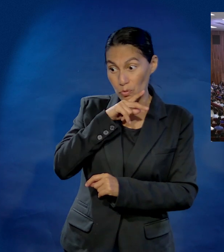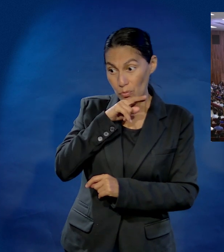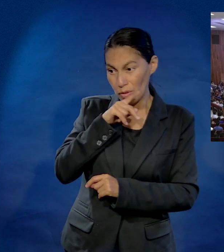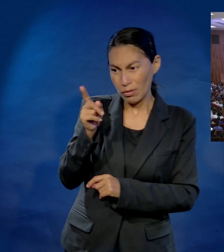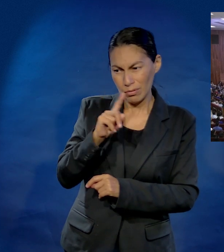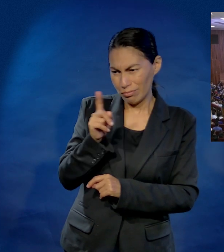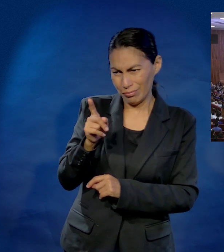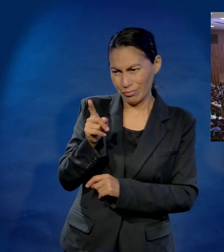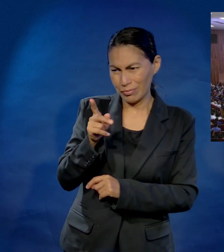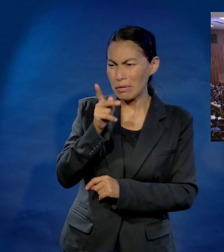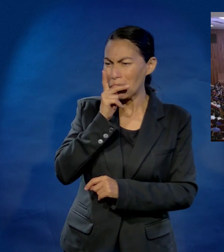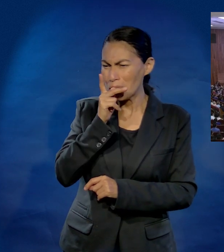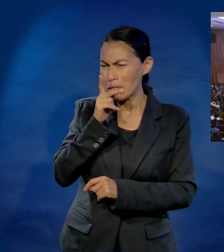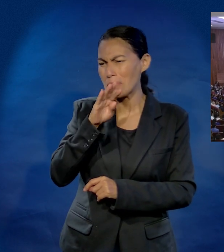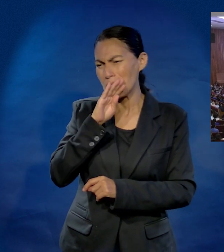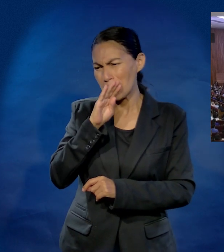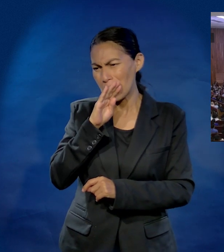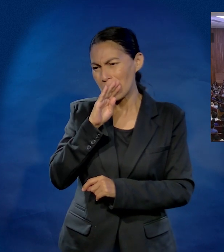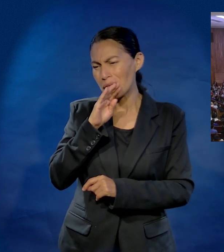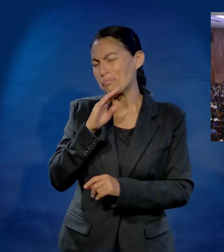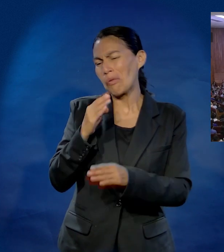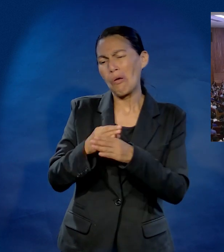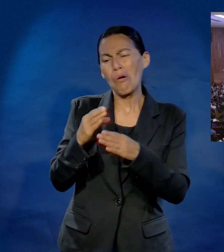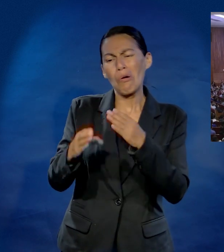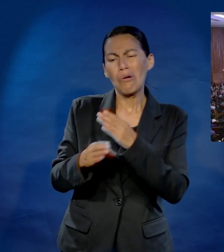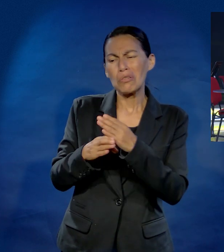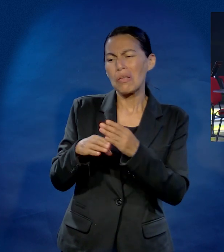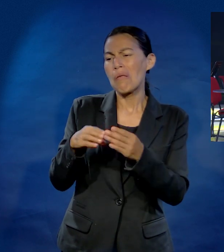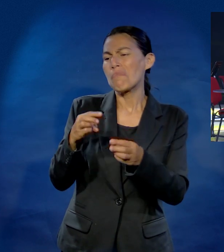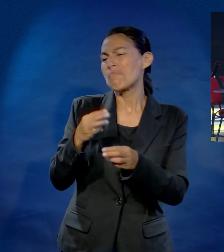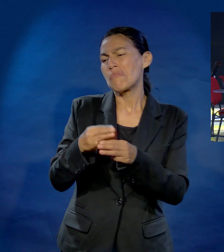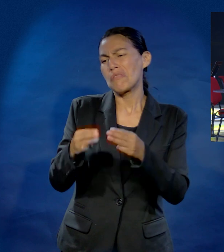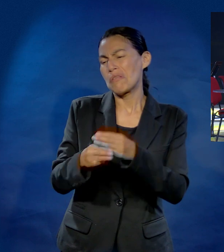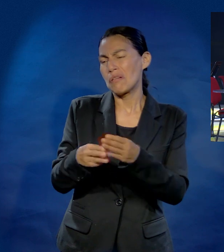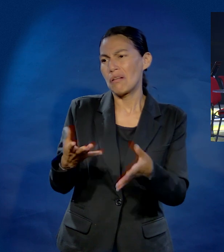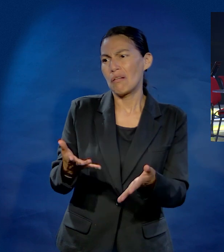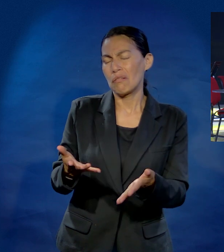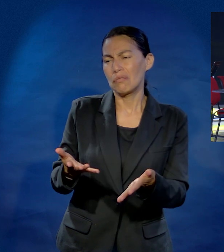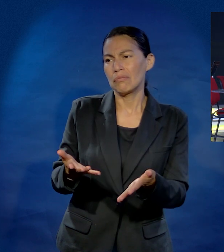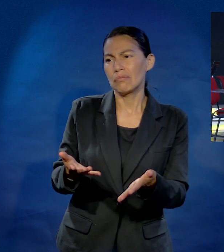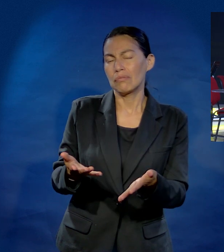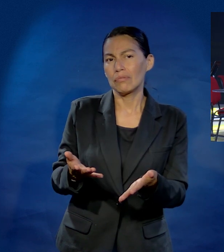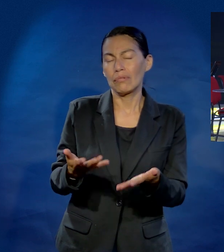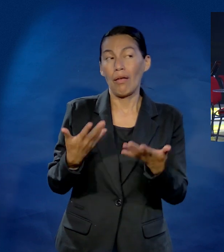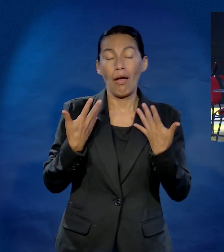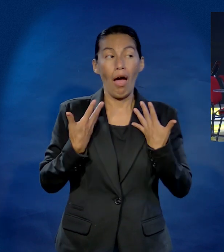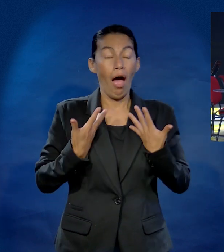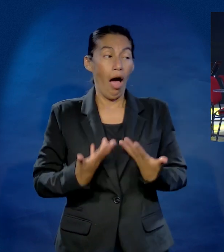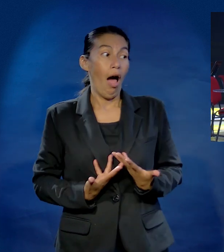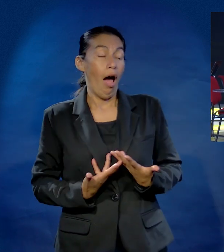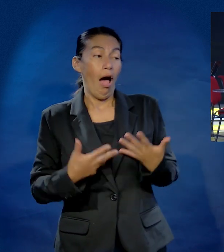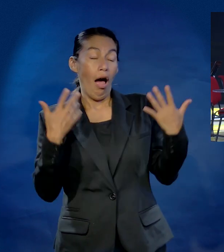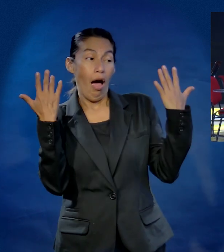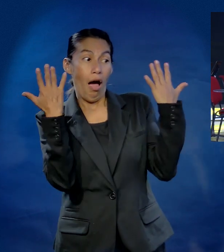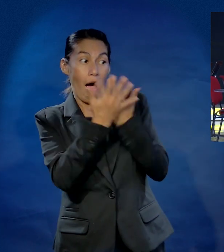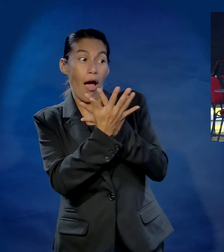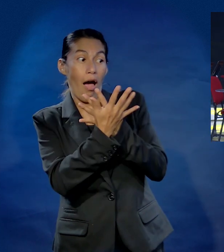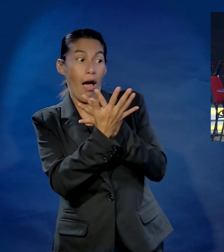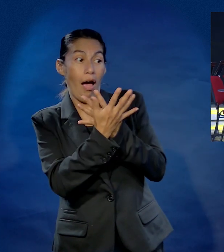Pero te veo tan tranquilo. Me dice, mire, pastor, no se preocupe. Como dicen mis papás, son cosas